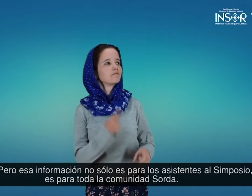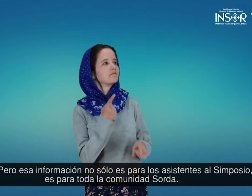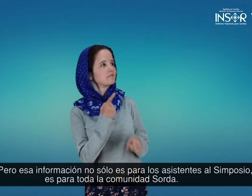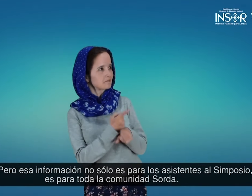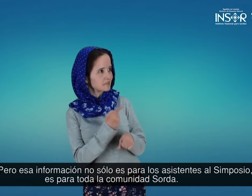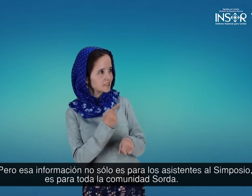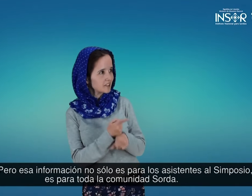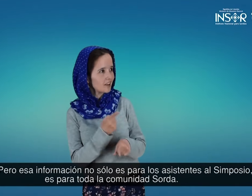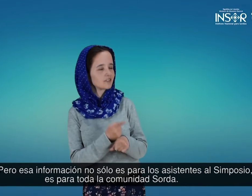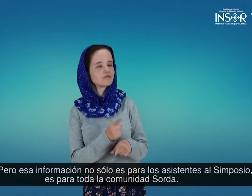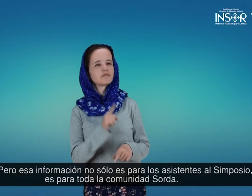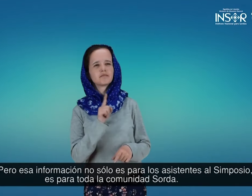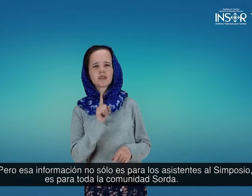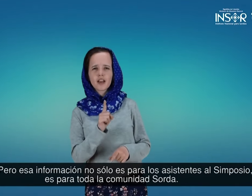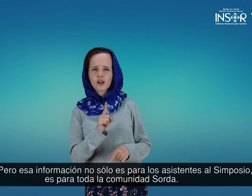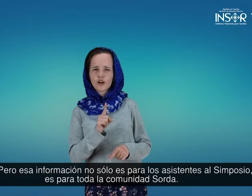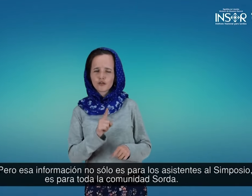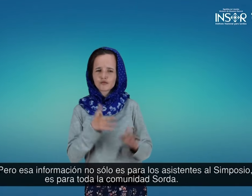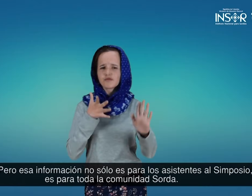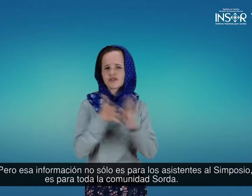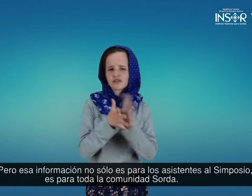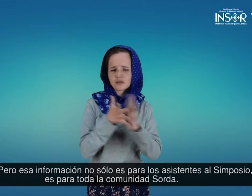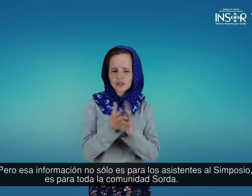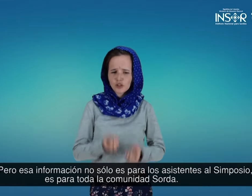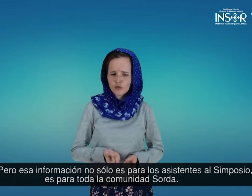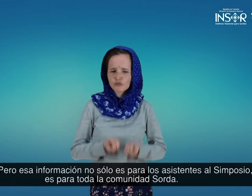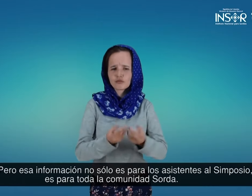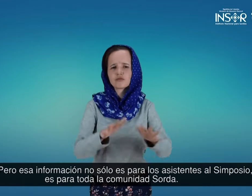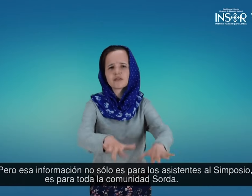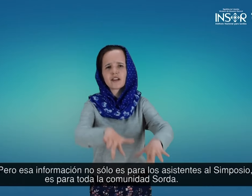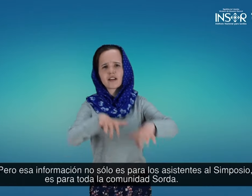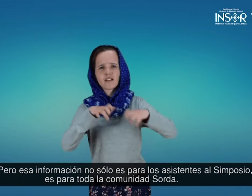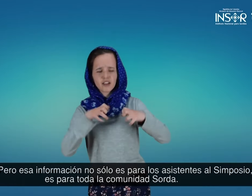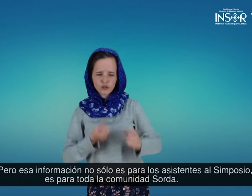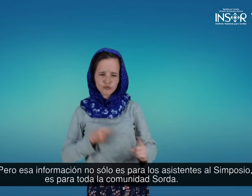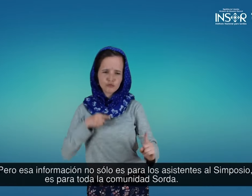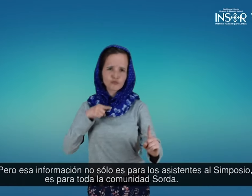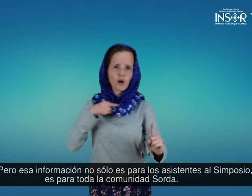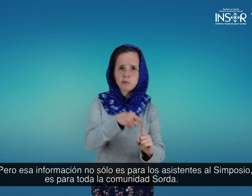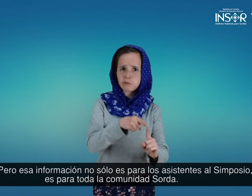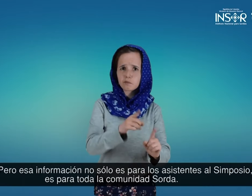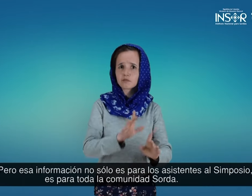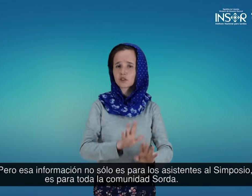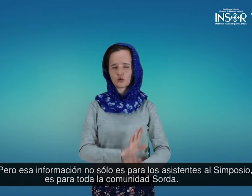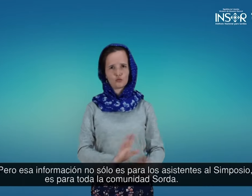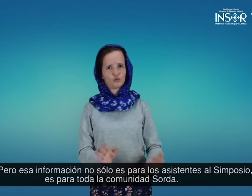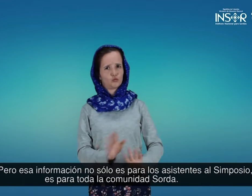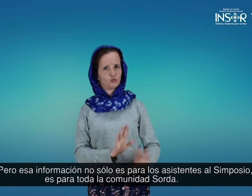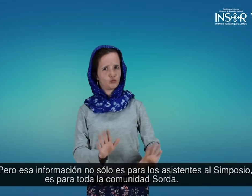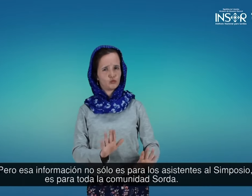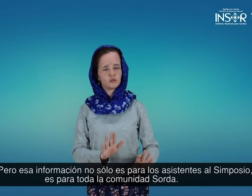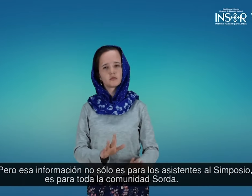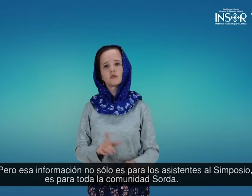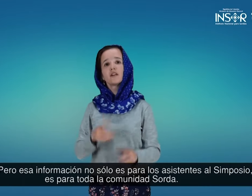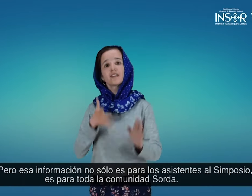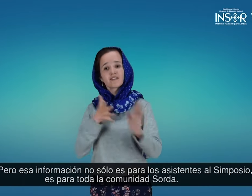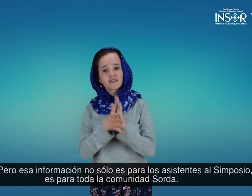Así es. Pero esa información no solo es para los asistentes al simposio. Es para toda la comunidad